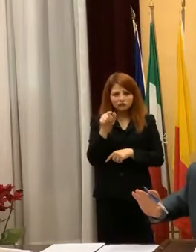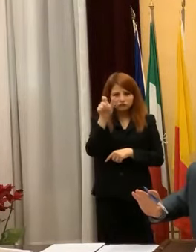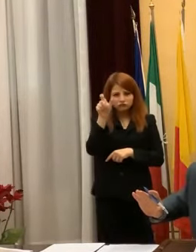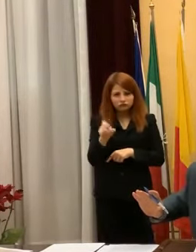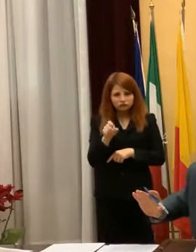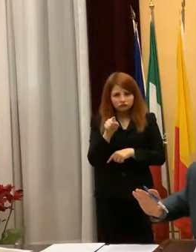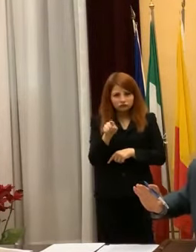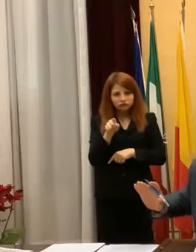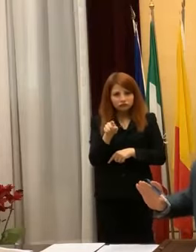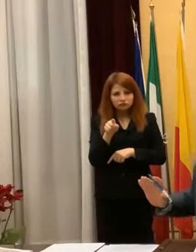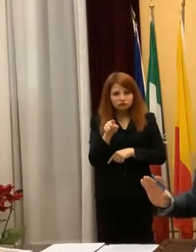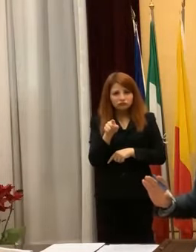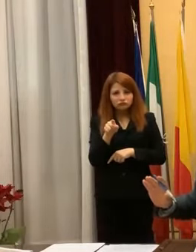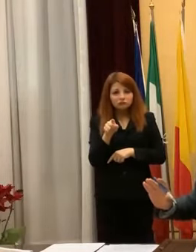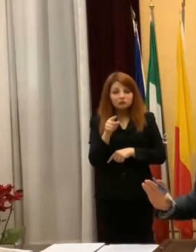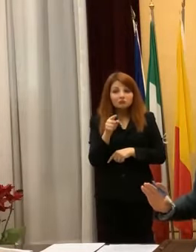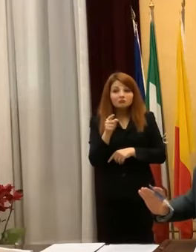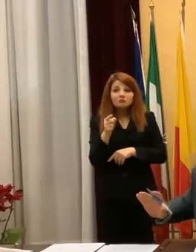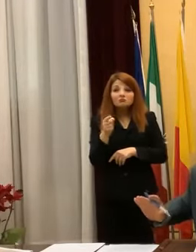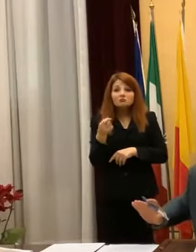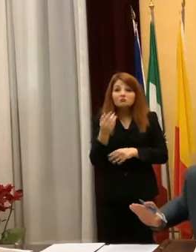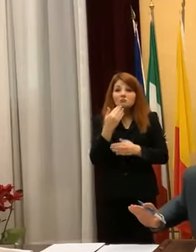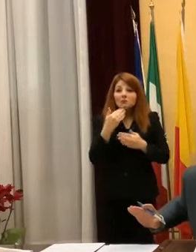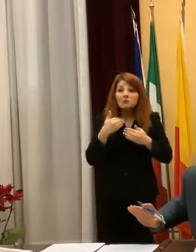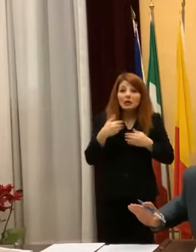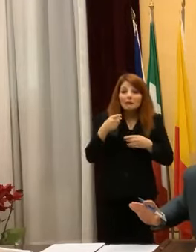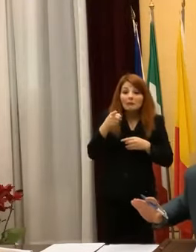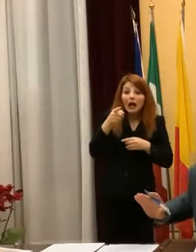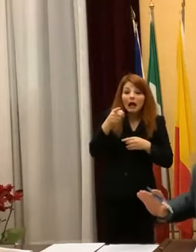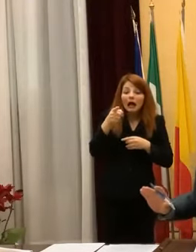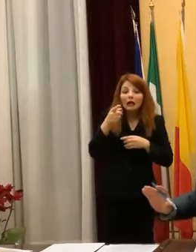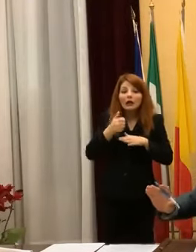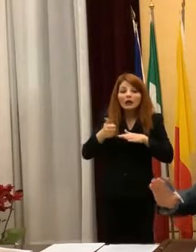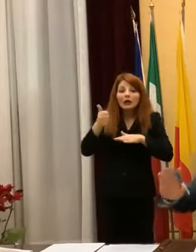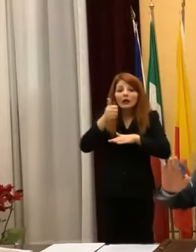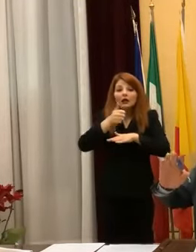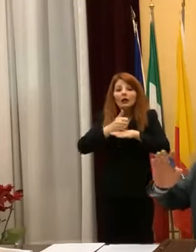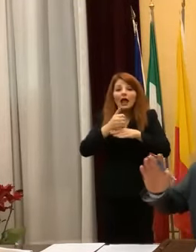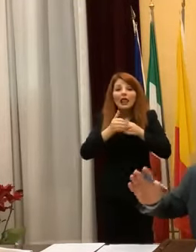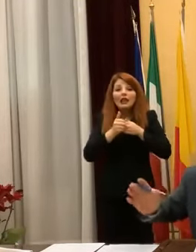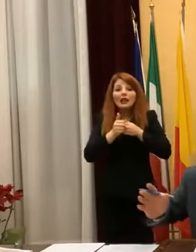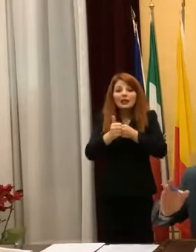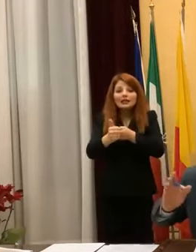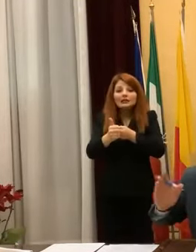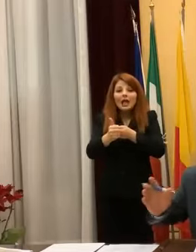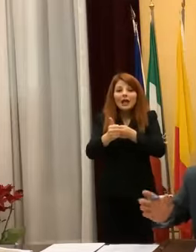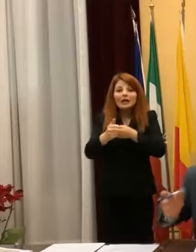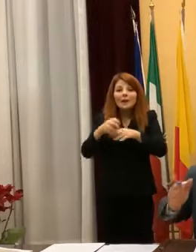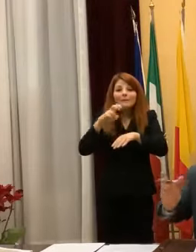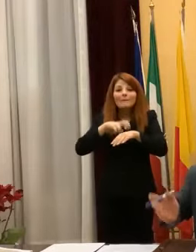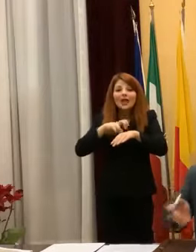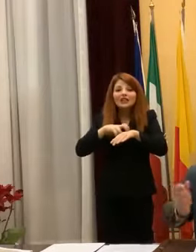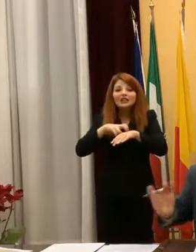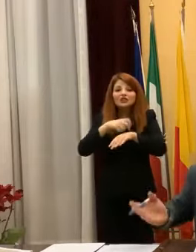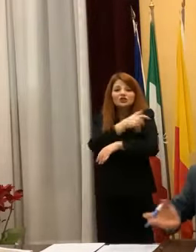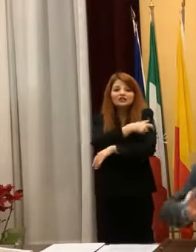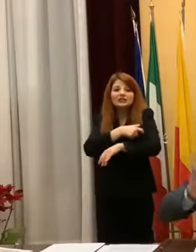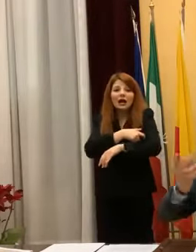che dicono essere il rumors leader del sindacato medici della CGIL, ma questo non è